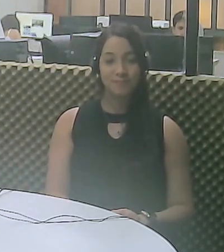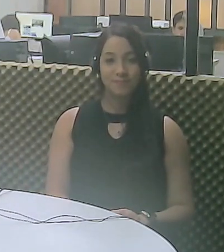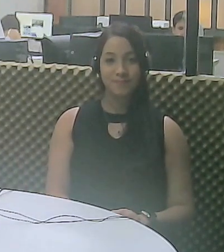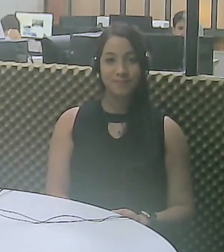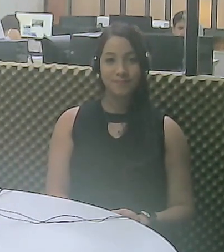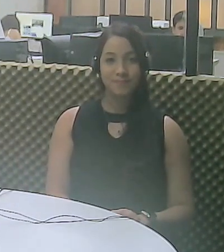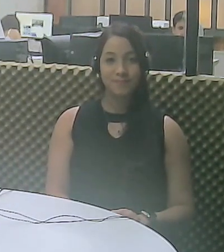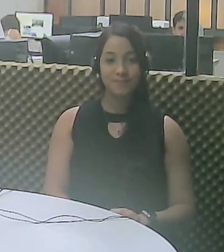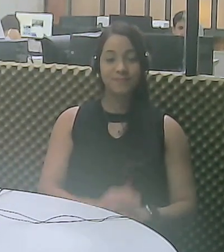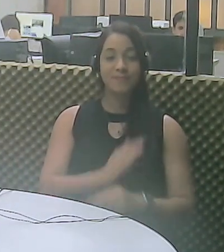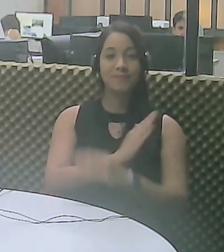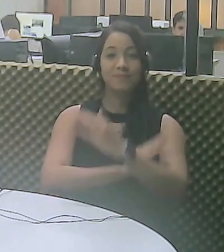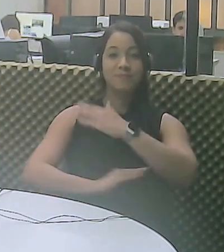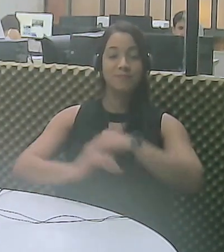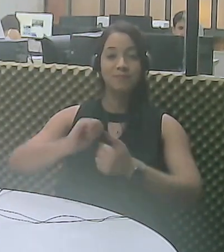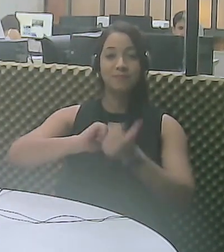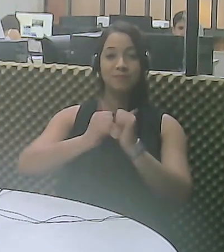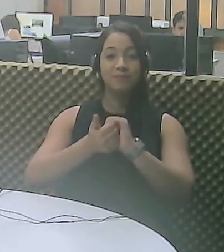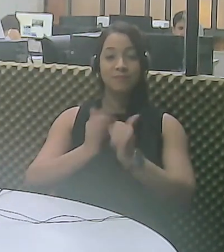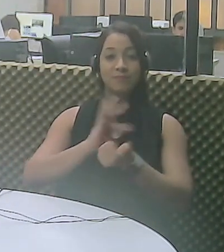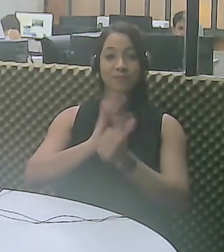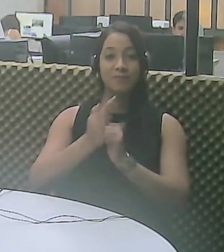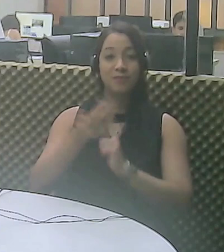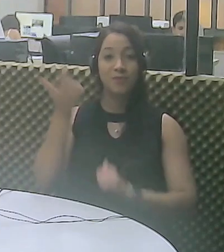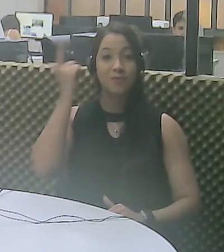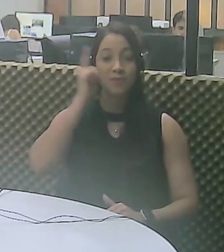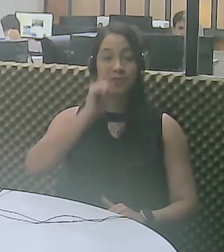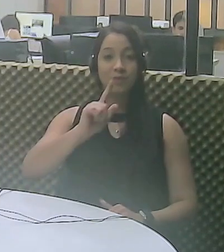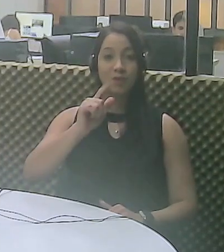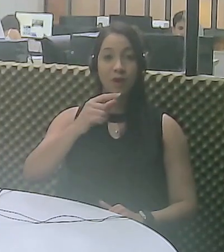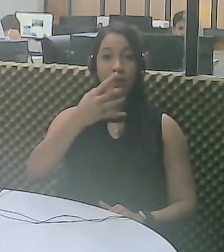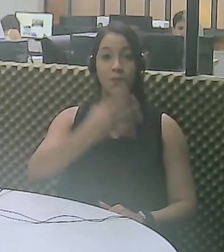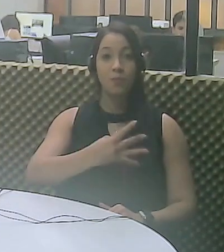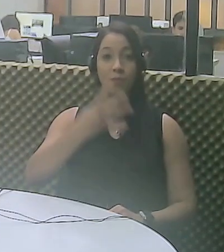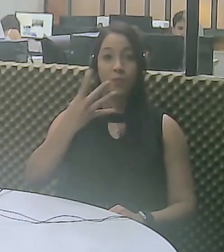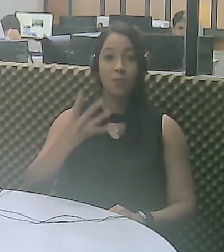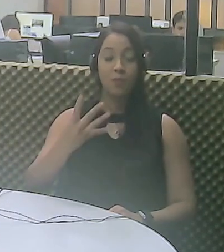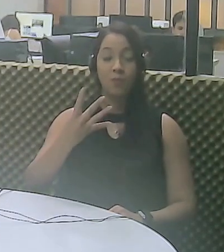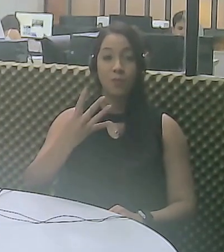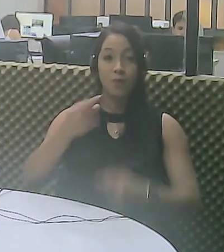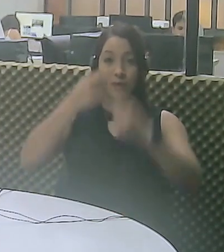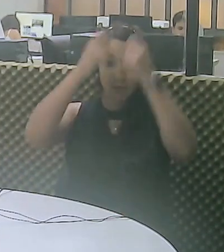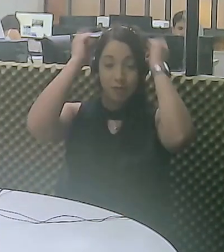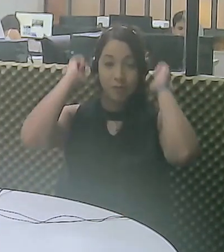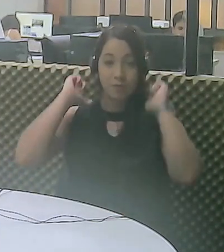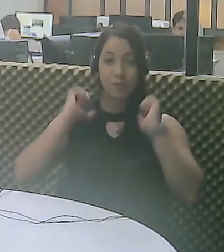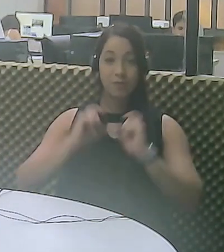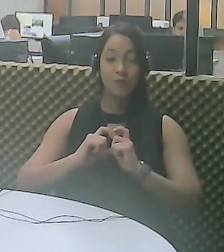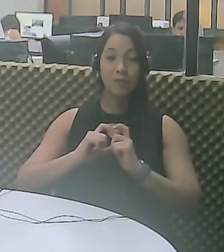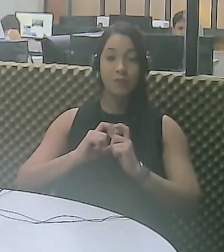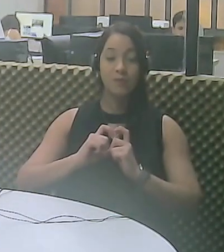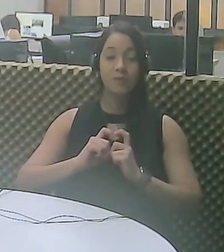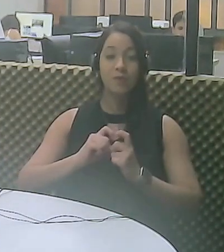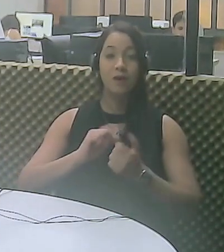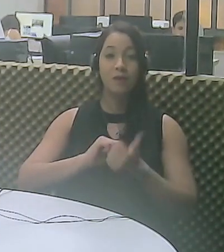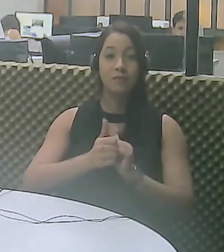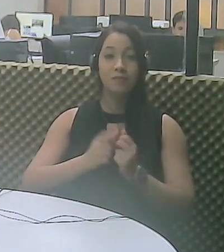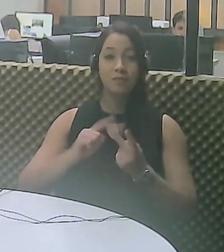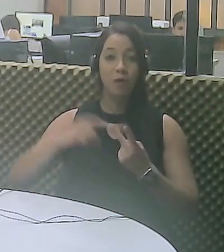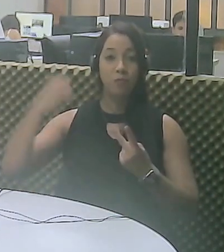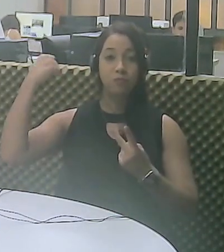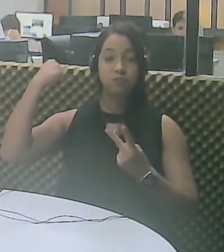ainda, para-atletas da Futel conquistam 44 medalhas no atletismo e